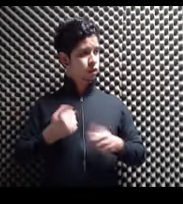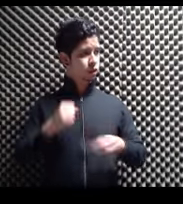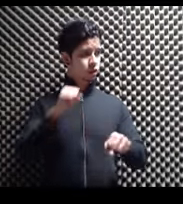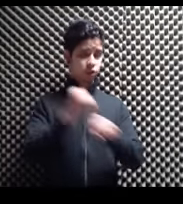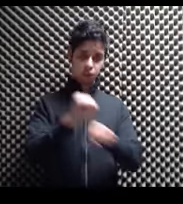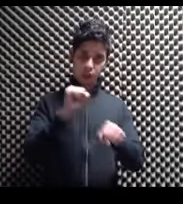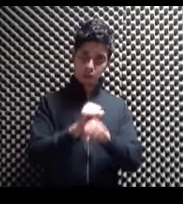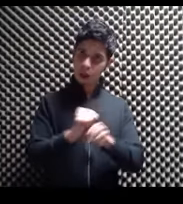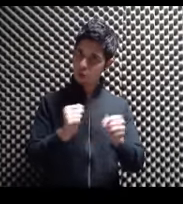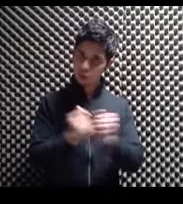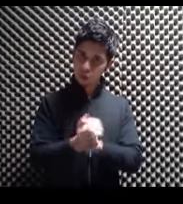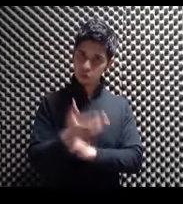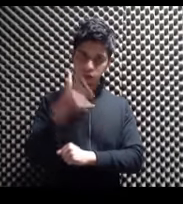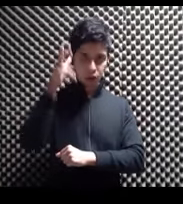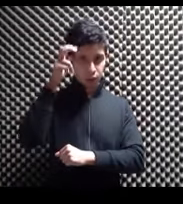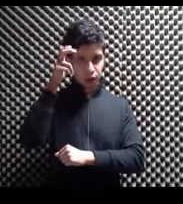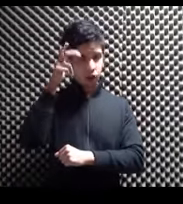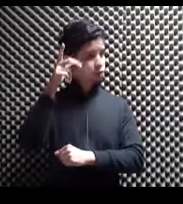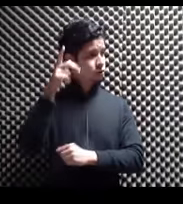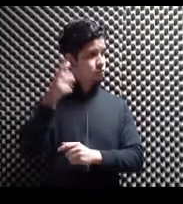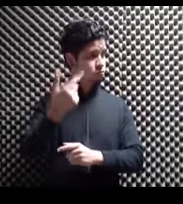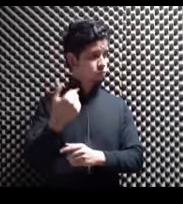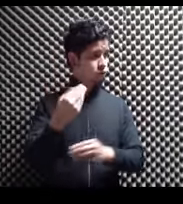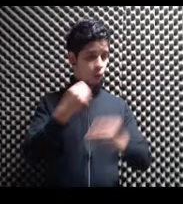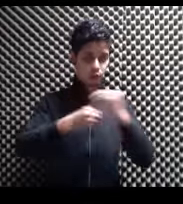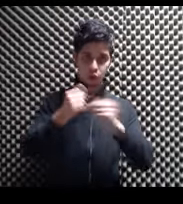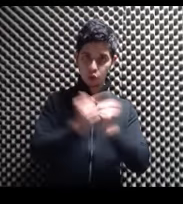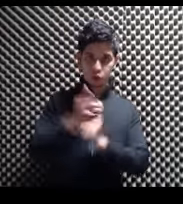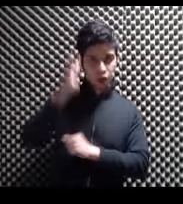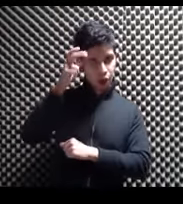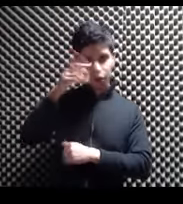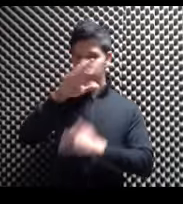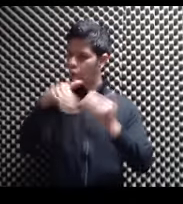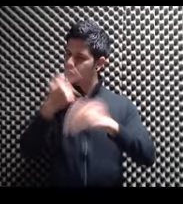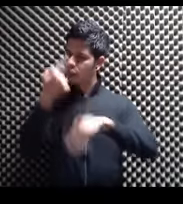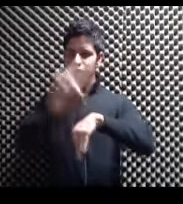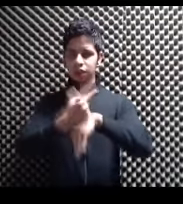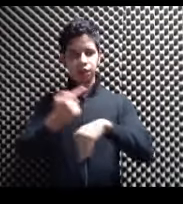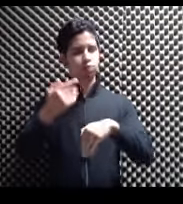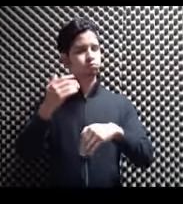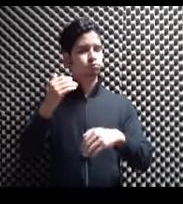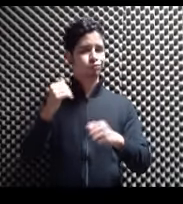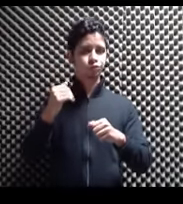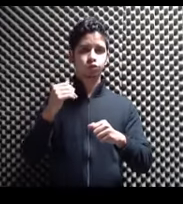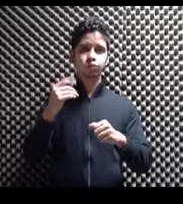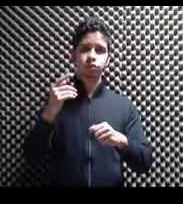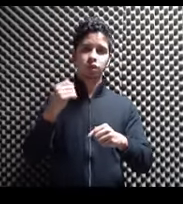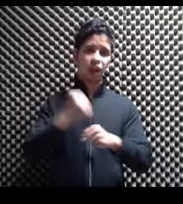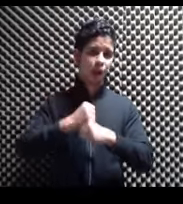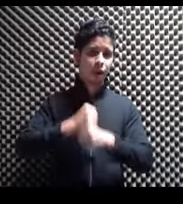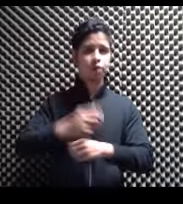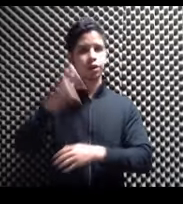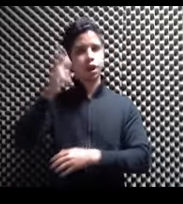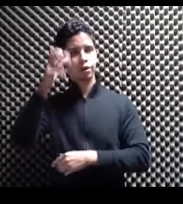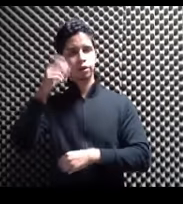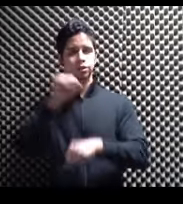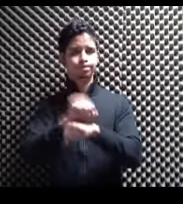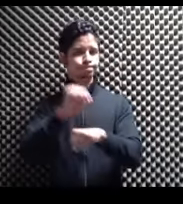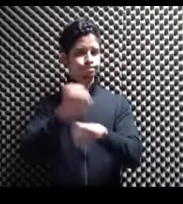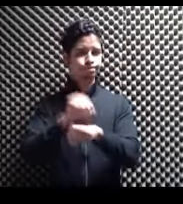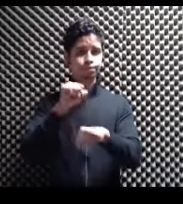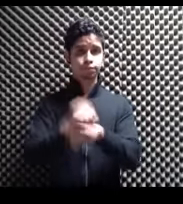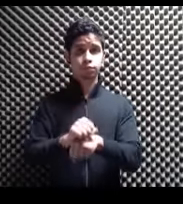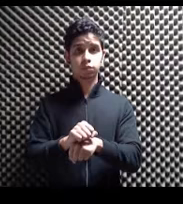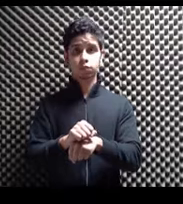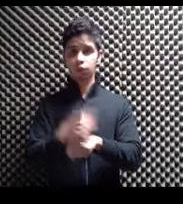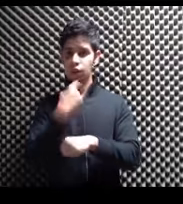Almorzando en los caballos, desayunando, todo el día con los caballos. Y entonces, de repente, la historia dice por ahí que tú te fuiste a Estados Unidos y